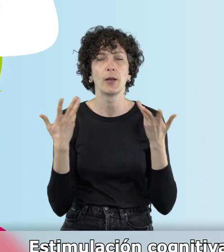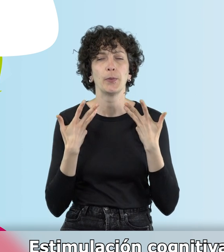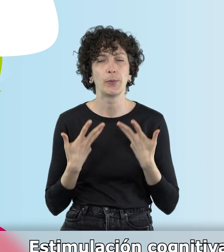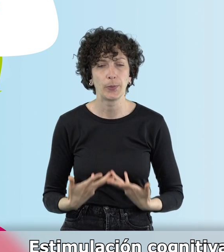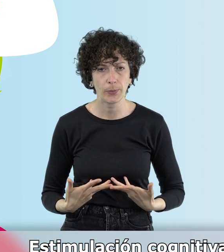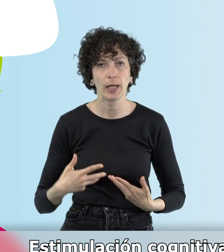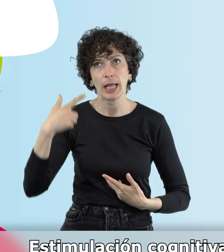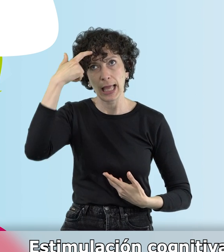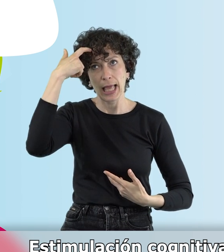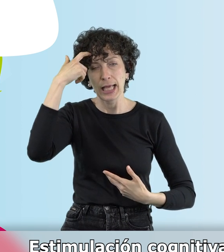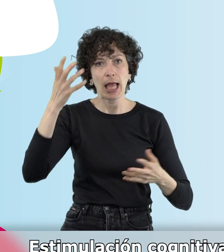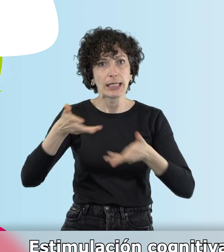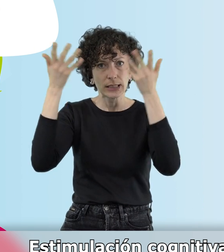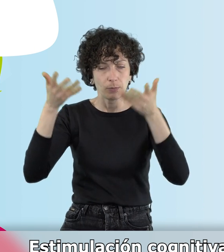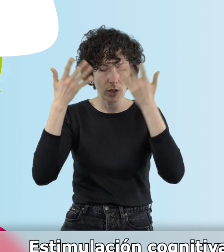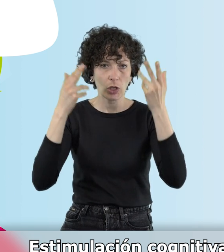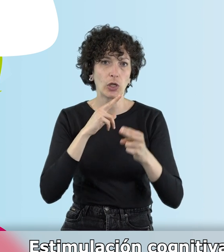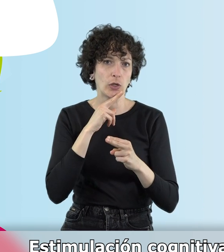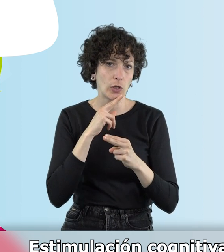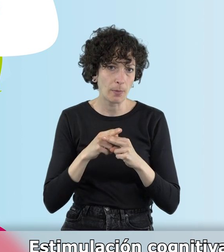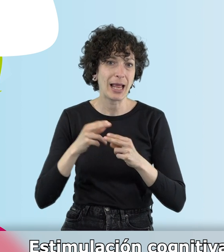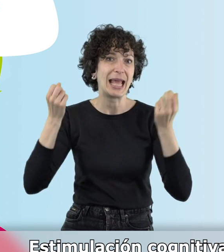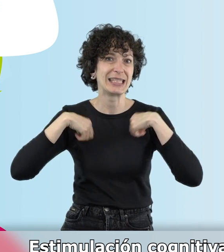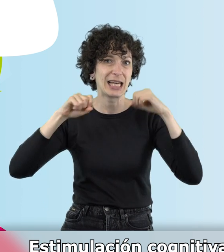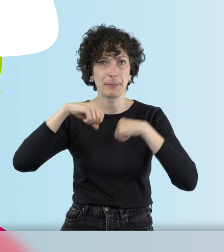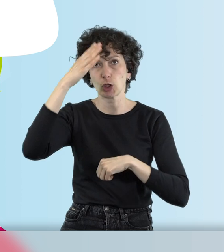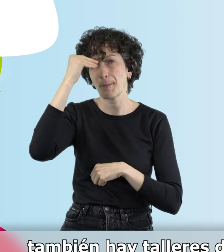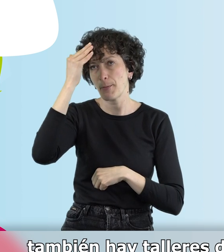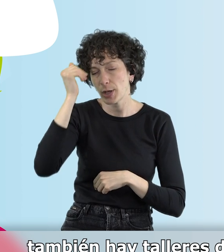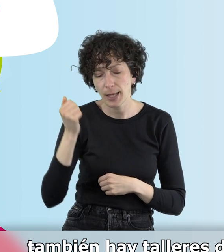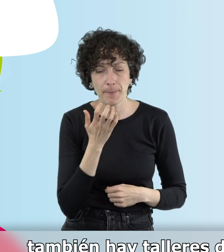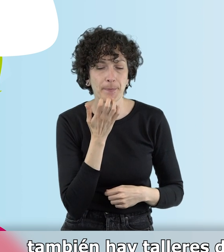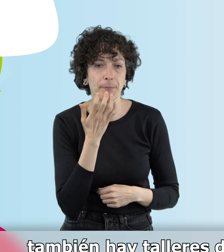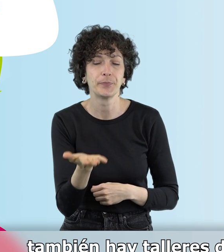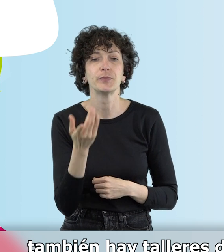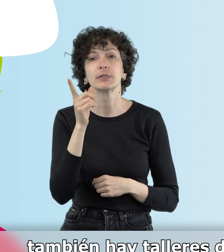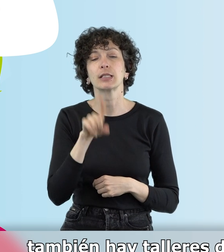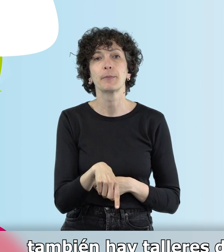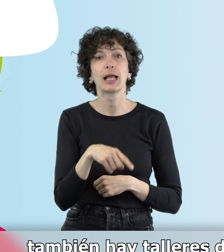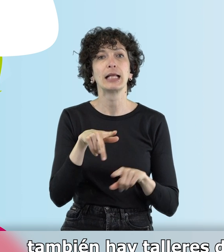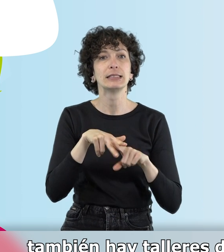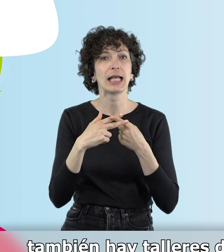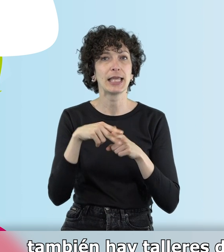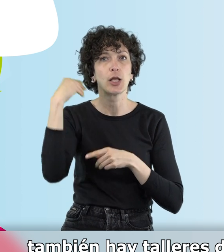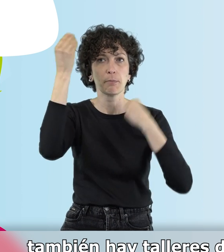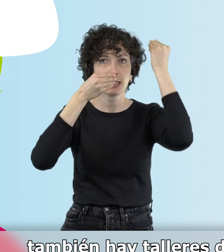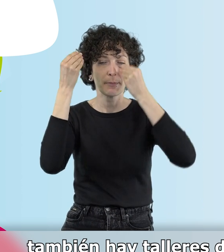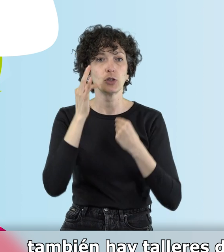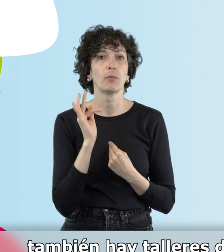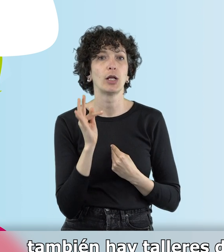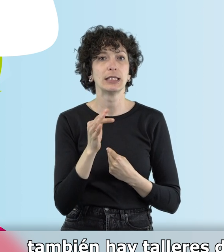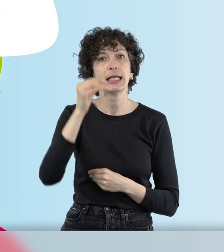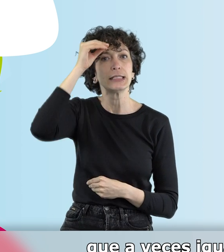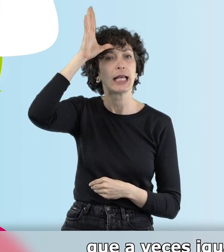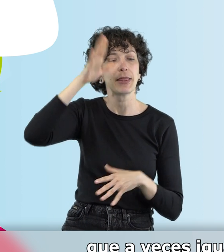relajación, estimulación cognitiva, bueno, o más conocido como entrenamiento de memoria. También hay talleres de pensamiento positivo